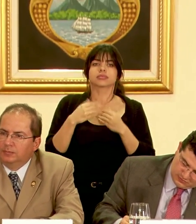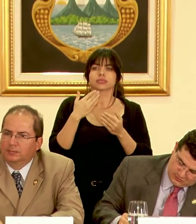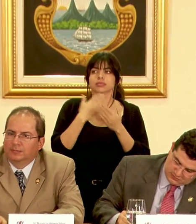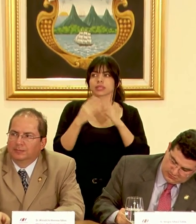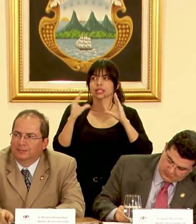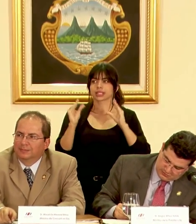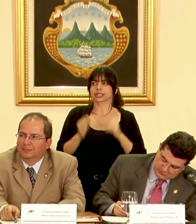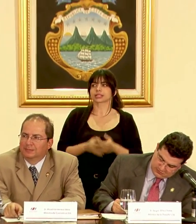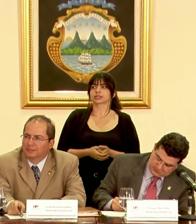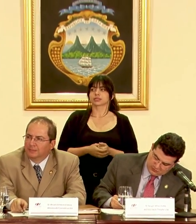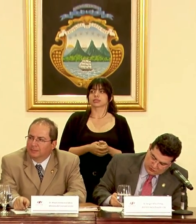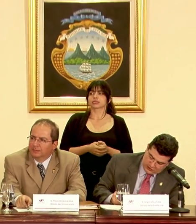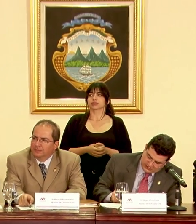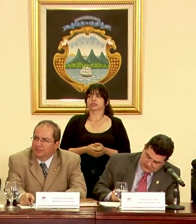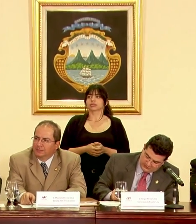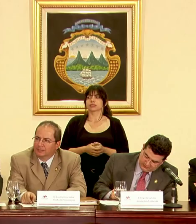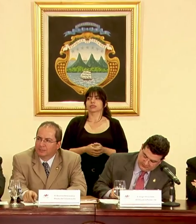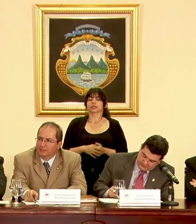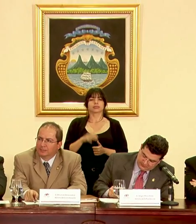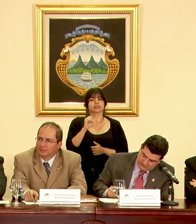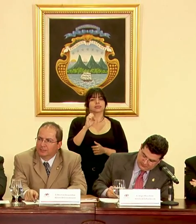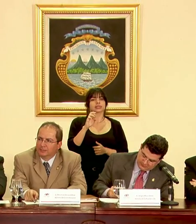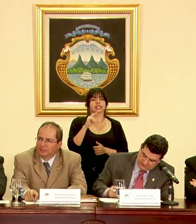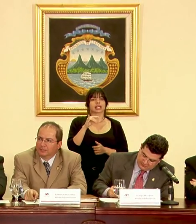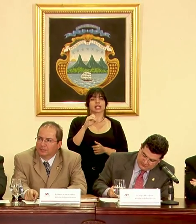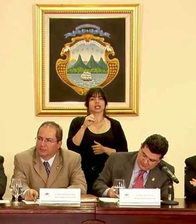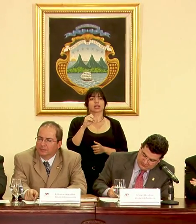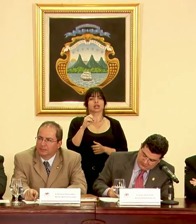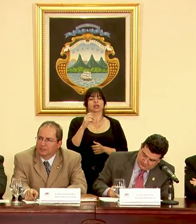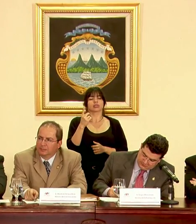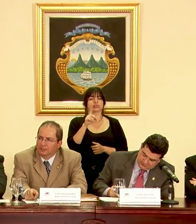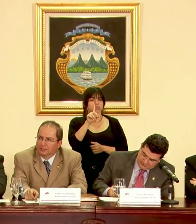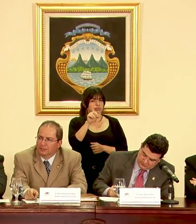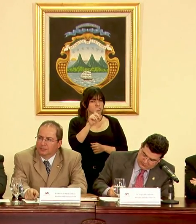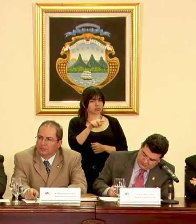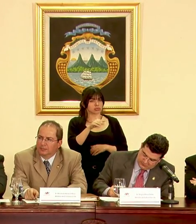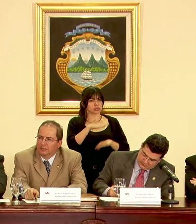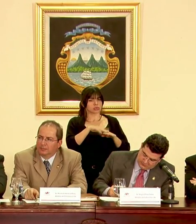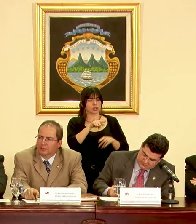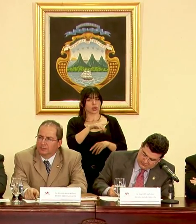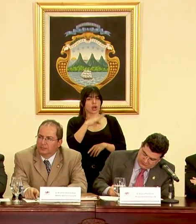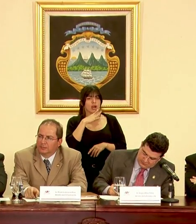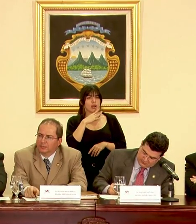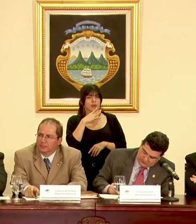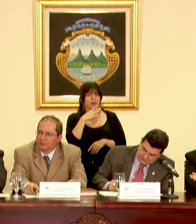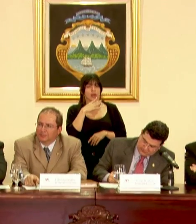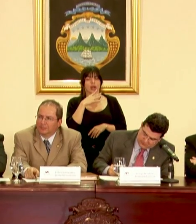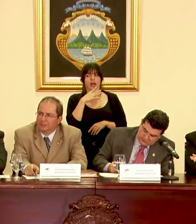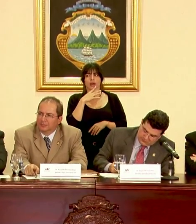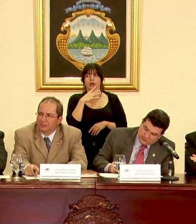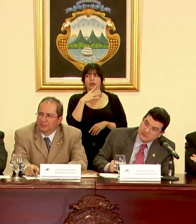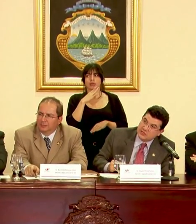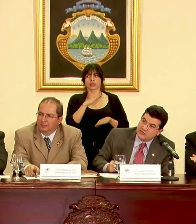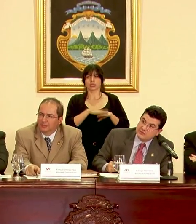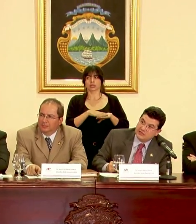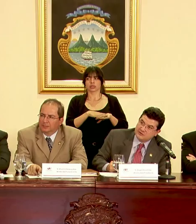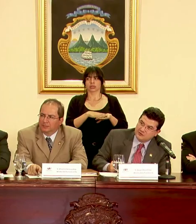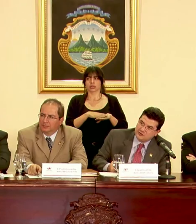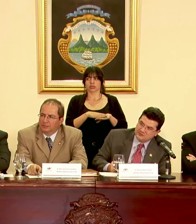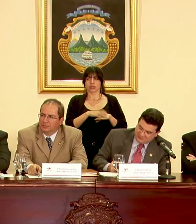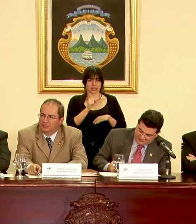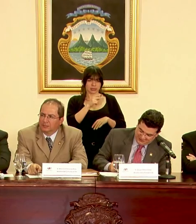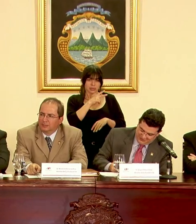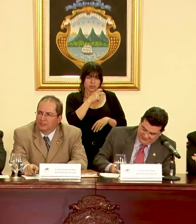buenas tardes don Sergio nada más hacer una consulta sobre lo que usted hablaba si escucho de de